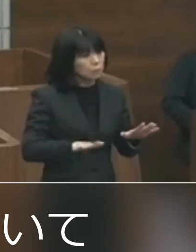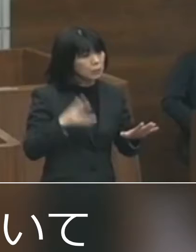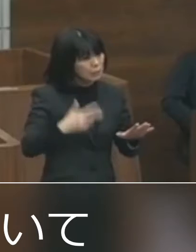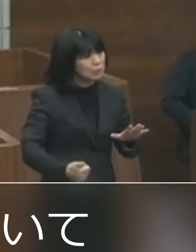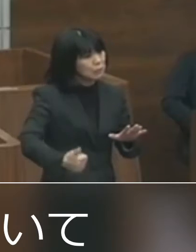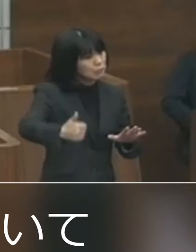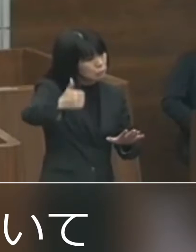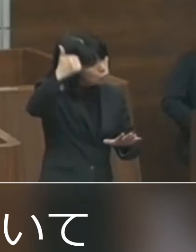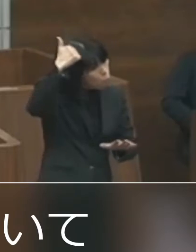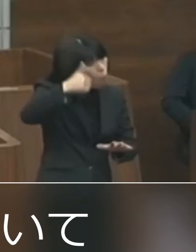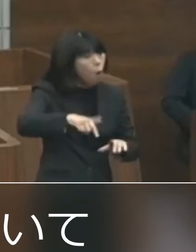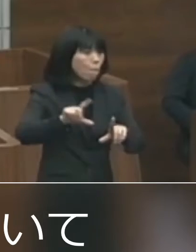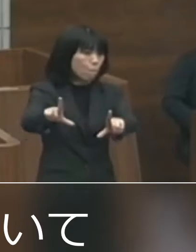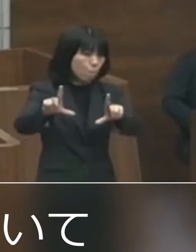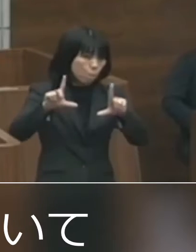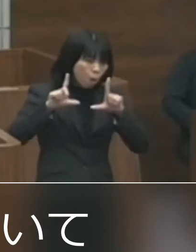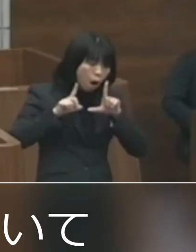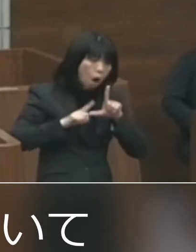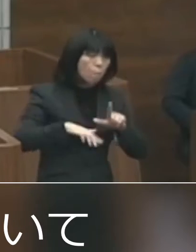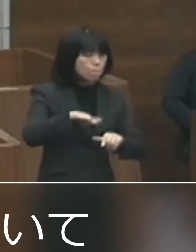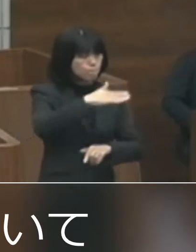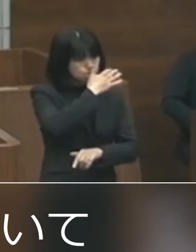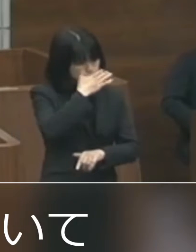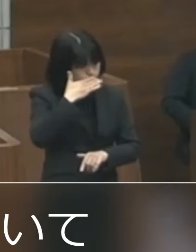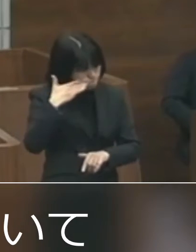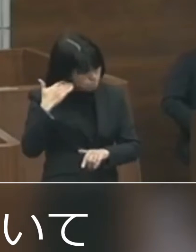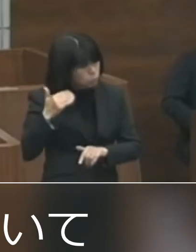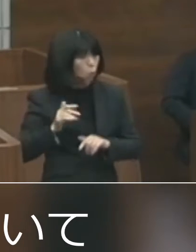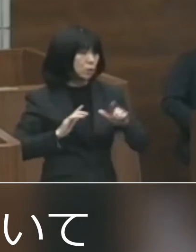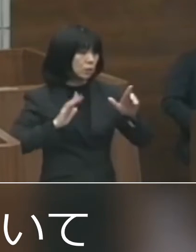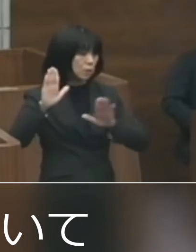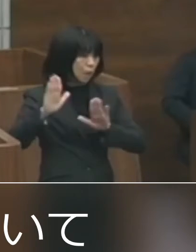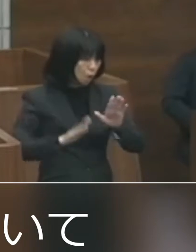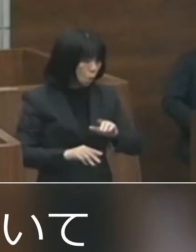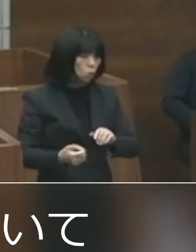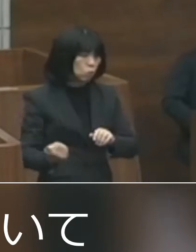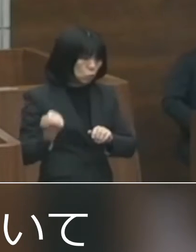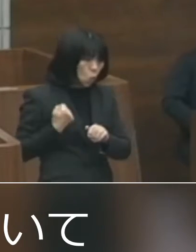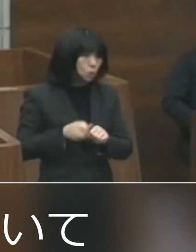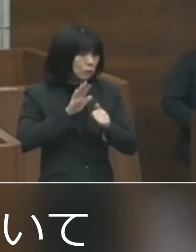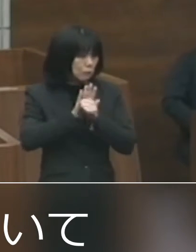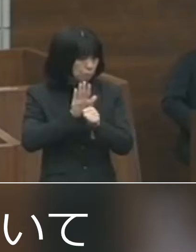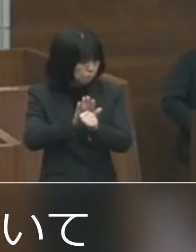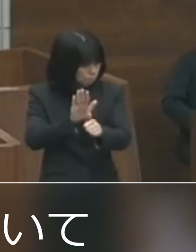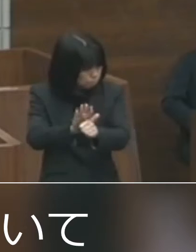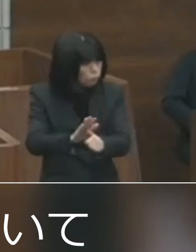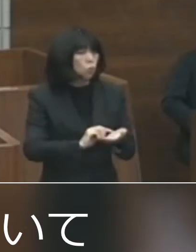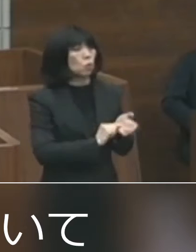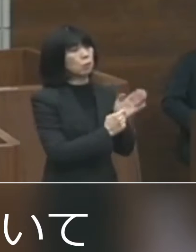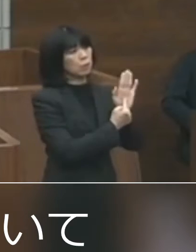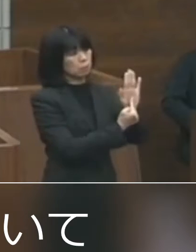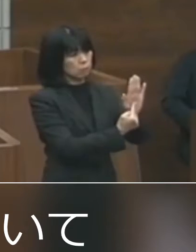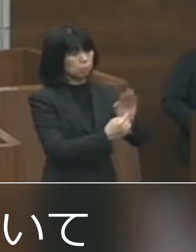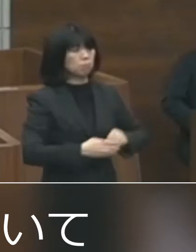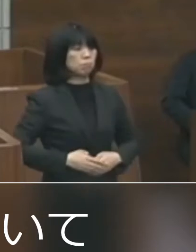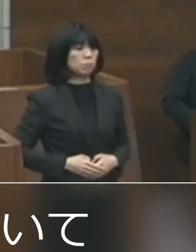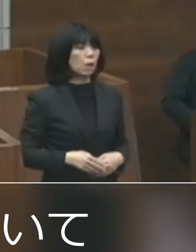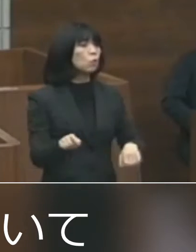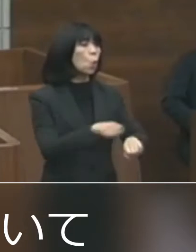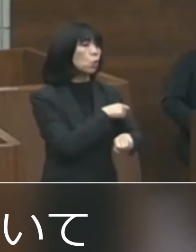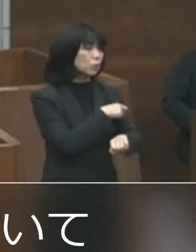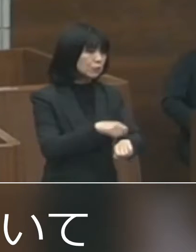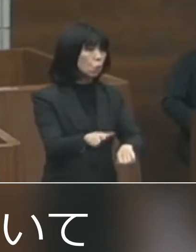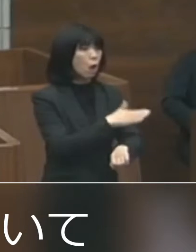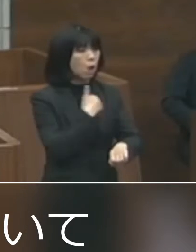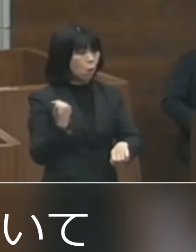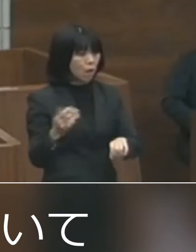断を高く評価し、その取り組み姿勢を強く支持することを表明するものであります。特に